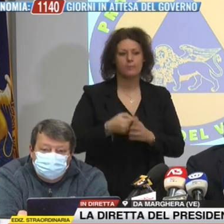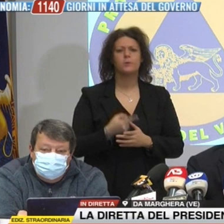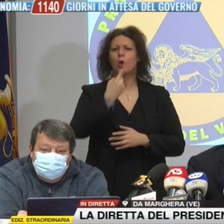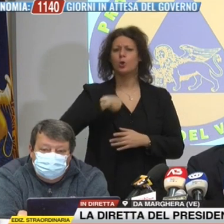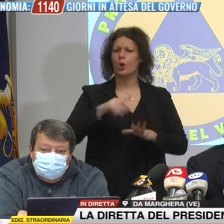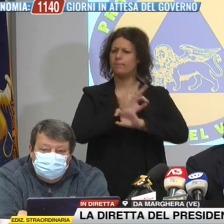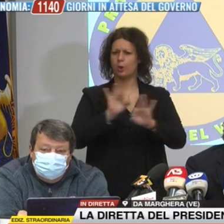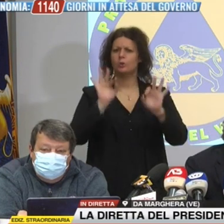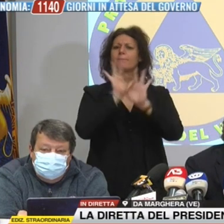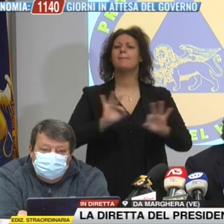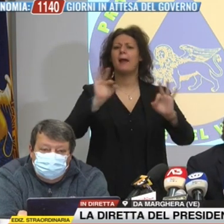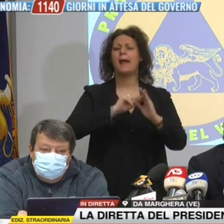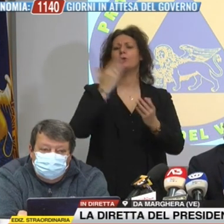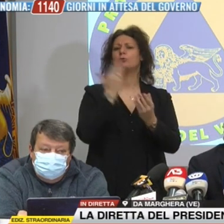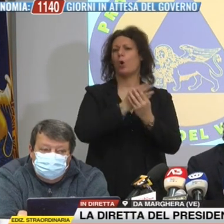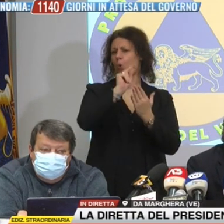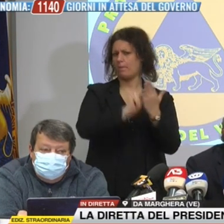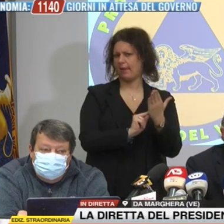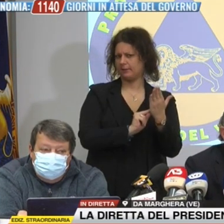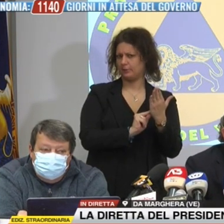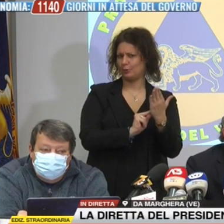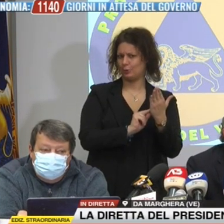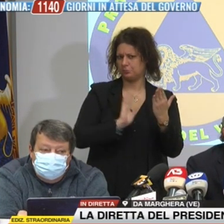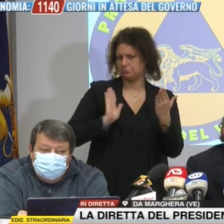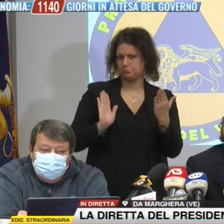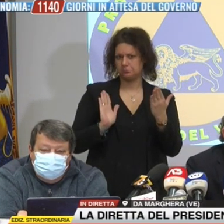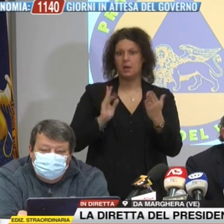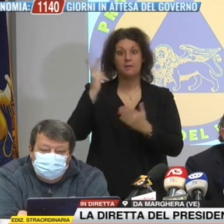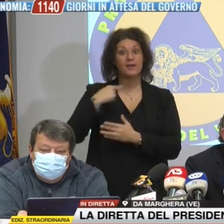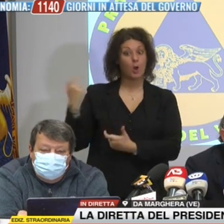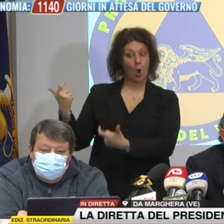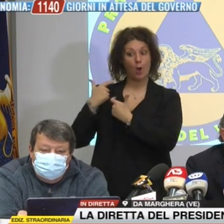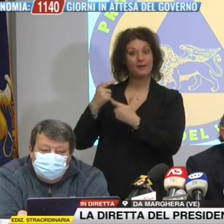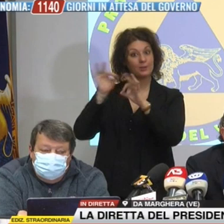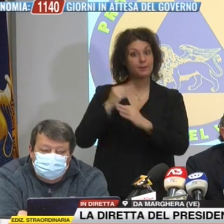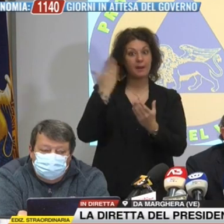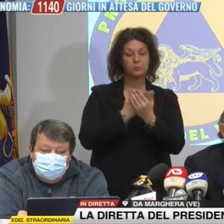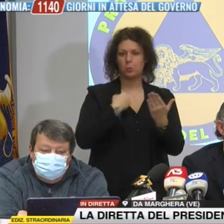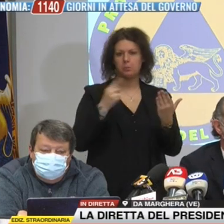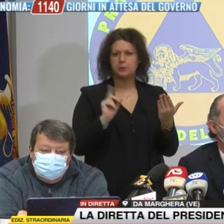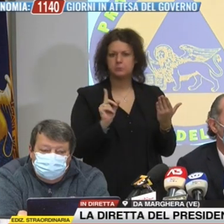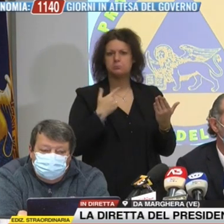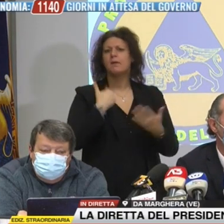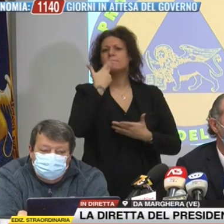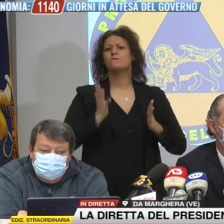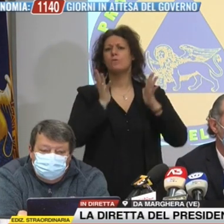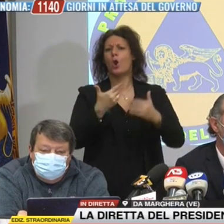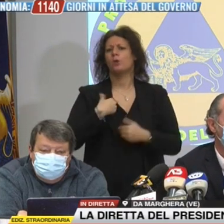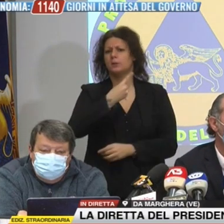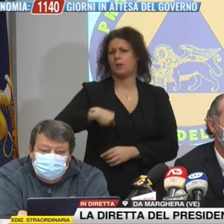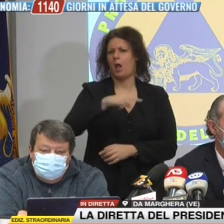su bianco, certo. Non eravamo obbligati, ecco che sia chiaro, noi non eravamo obbligati, noi questo lavoro ho